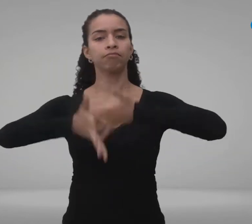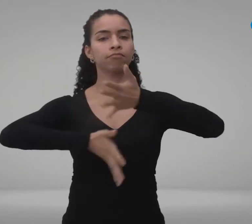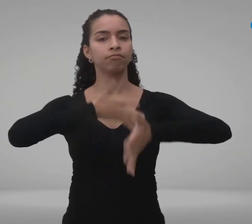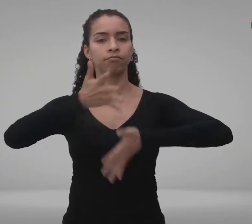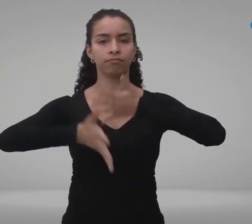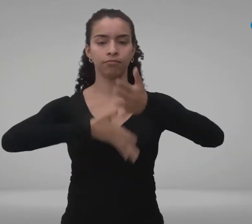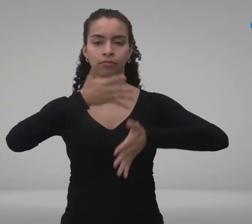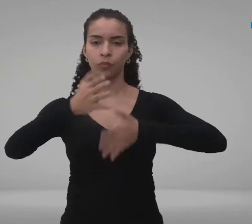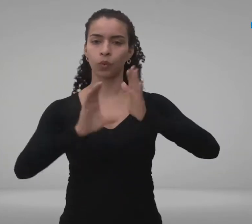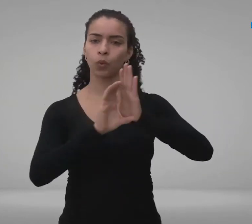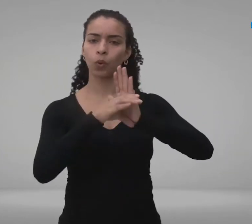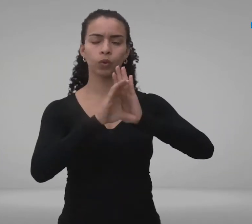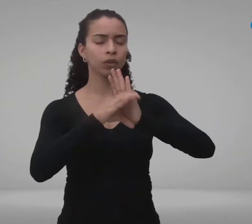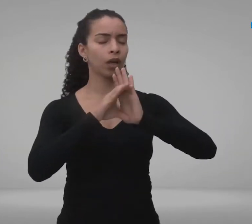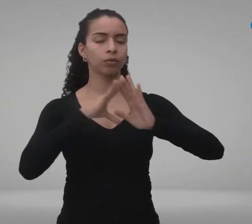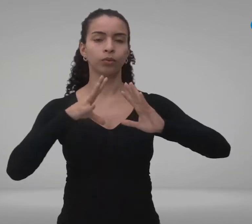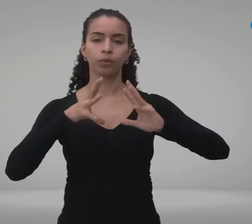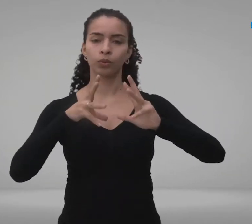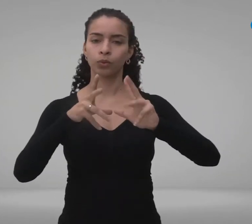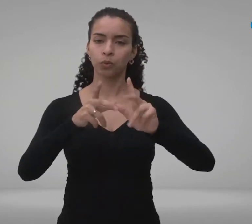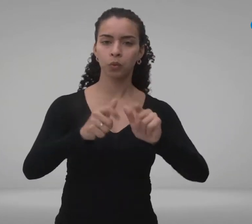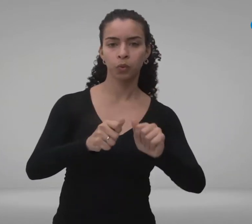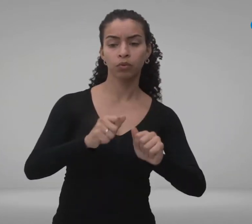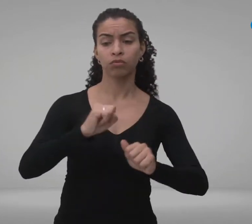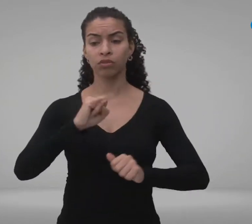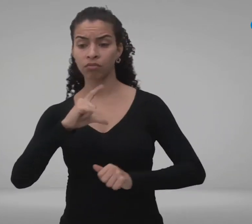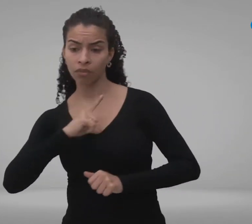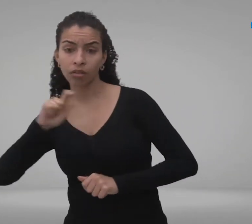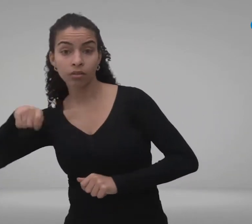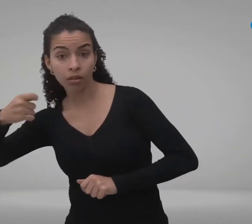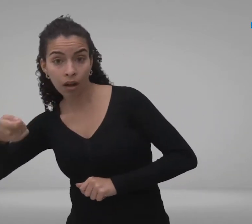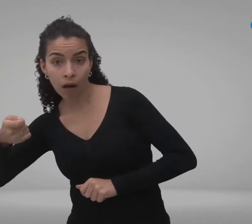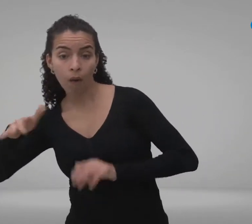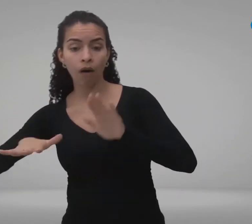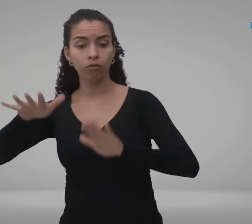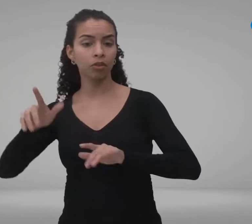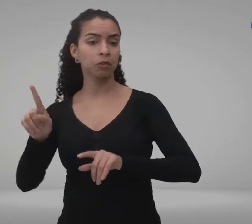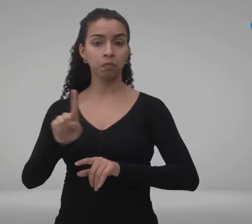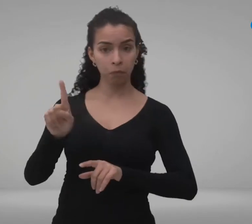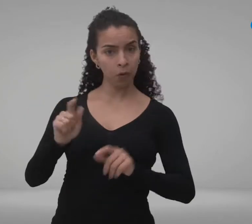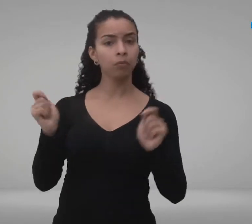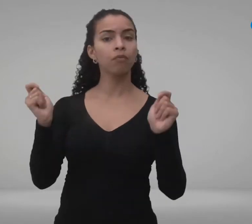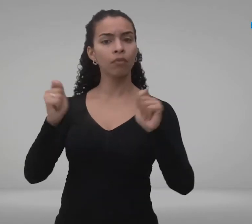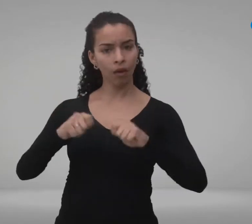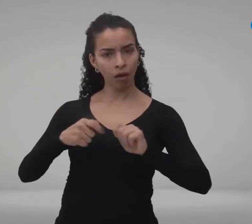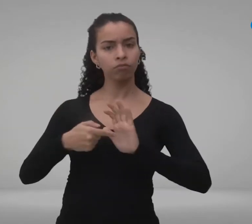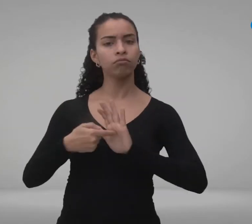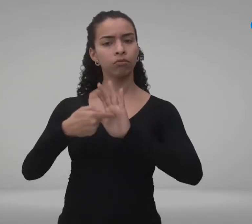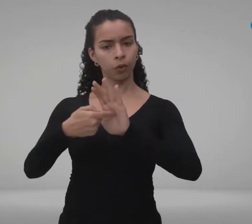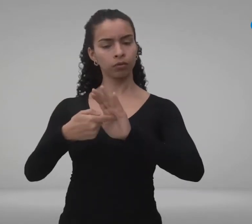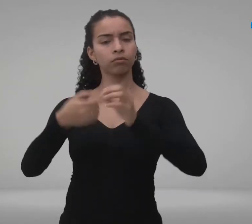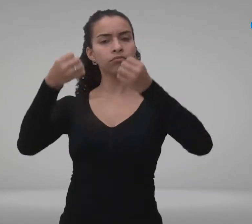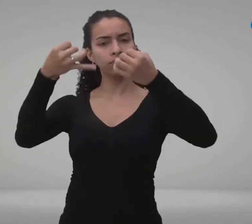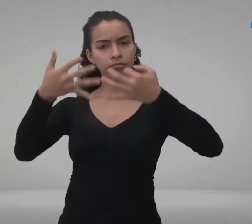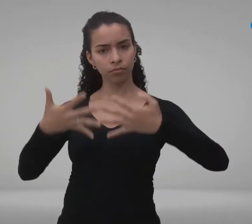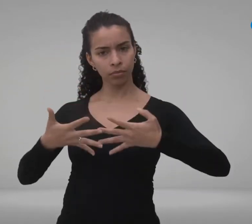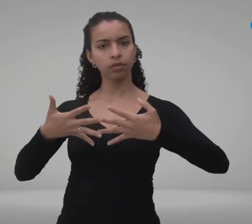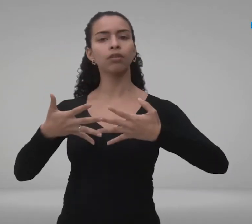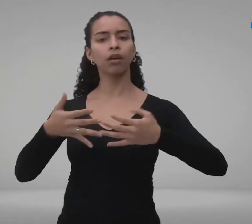expressar todos os conceitos abstratos, ou seja, tendo ou não sinais, é possível sim se expressar e expressar